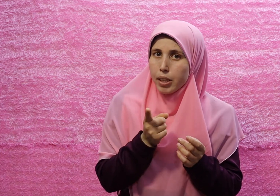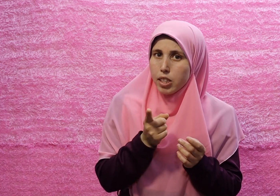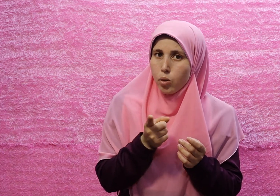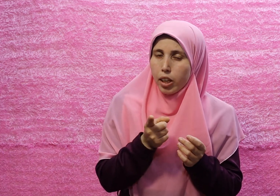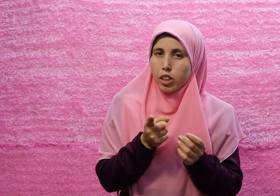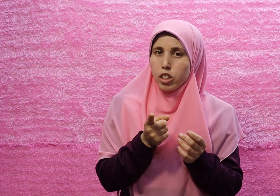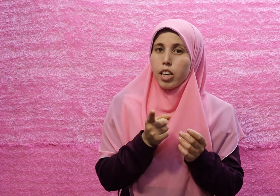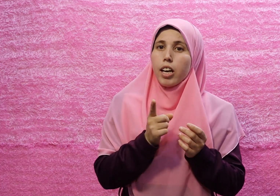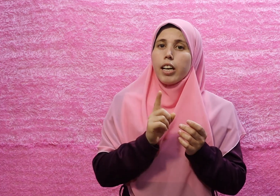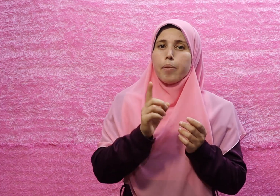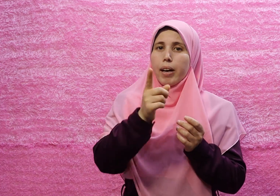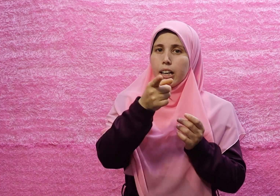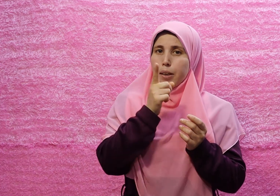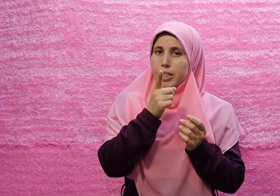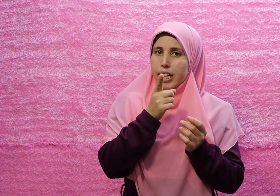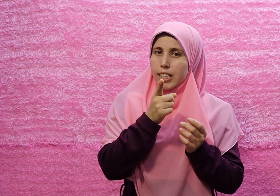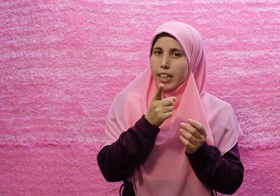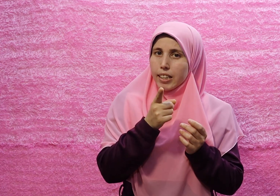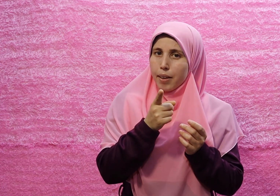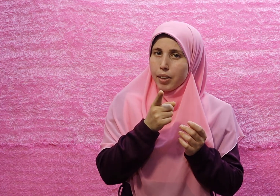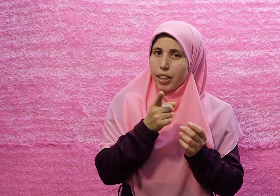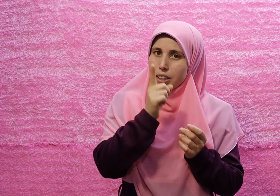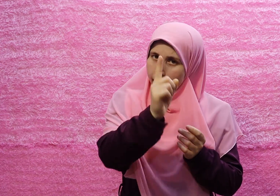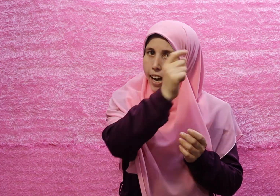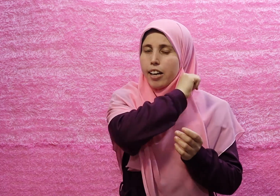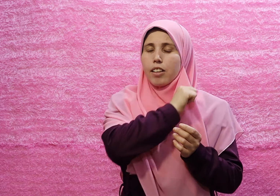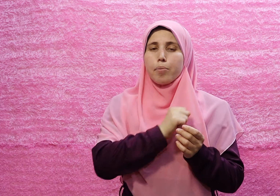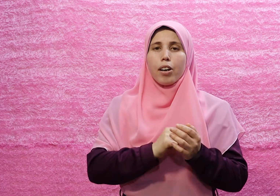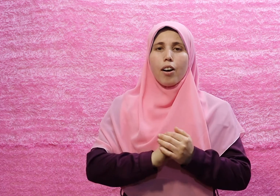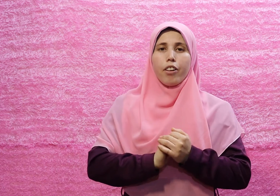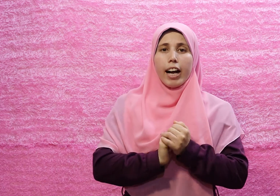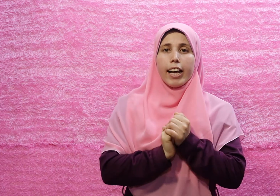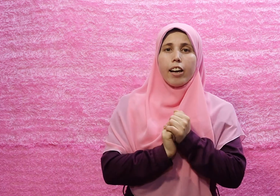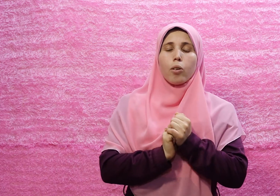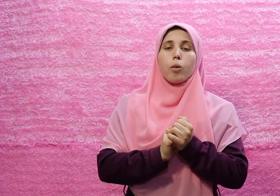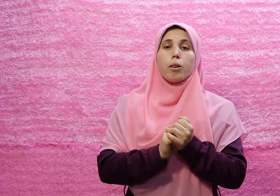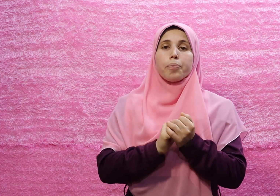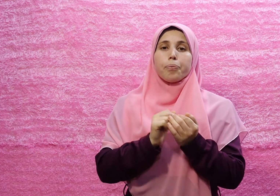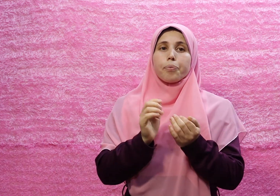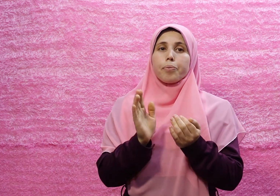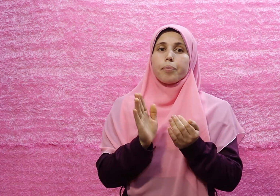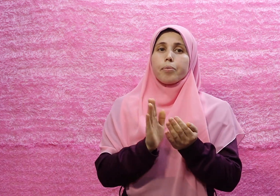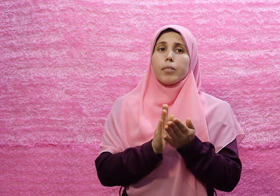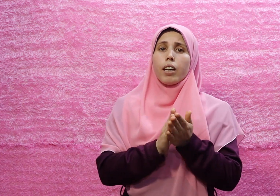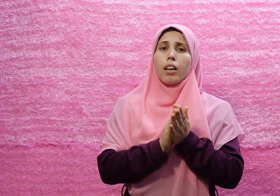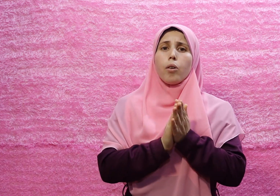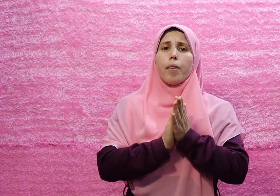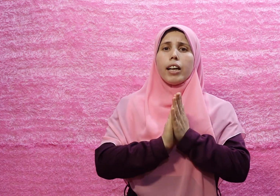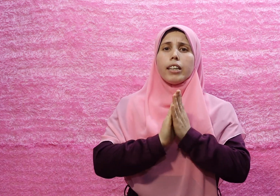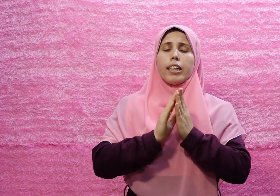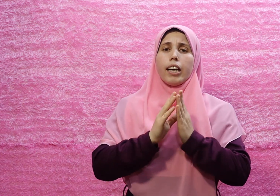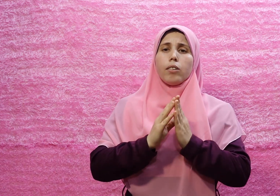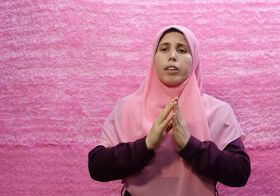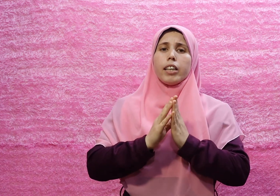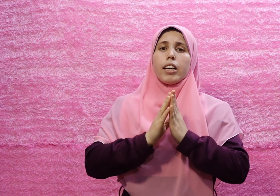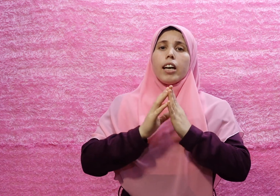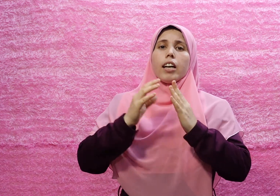ابليس الوحش. يبقى احنا هنعمل زي سيدنا مين؟ ادم. برافو عليكم. وبعدين يا حلوين